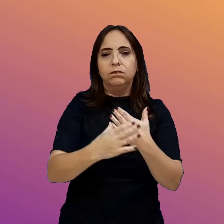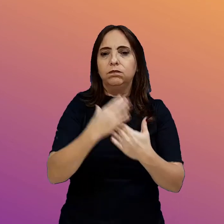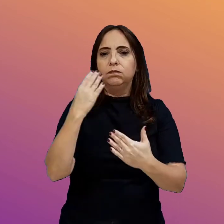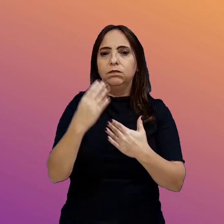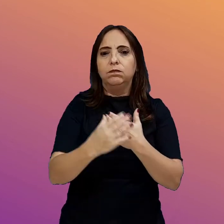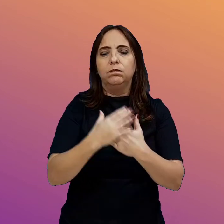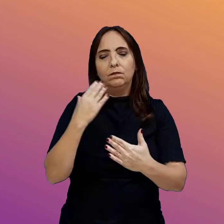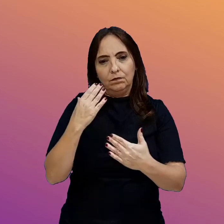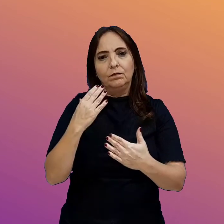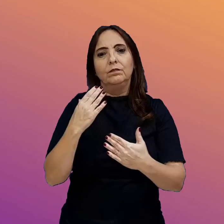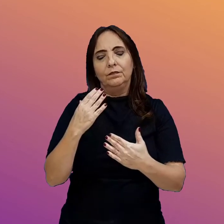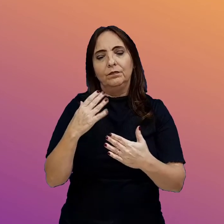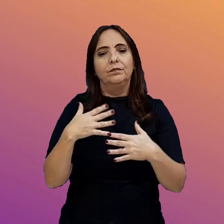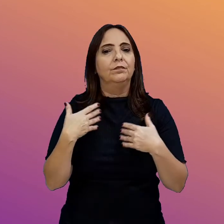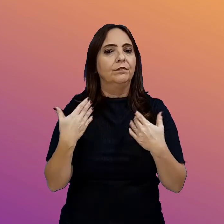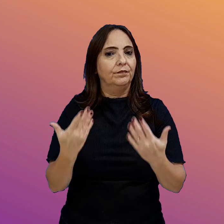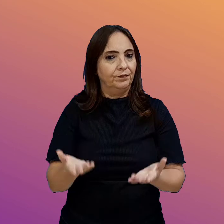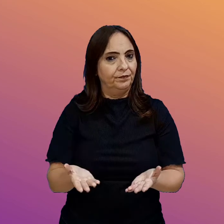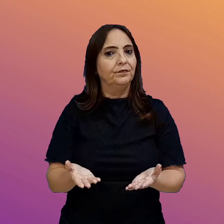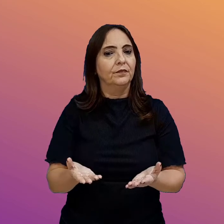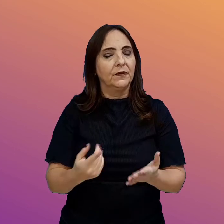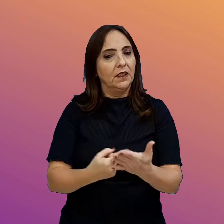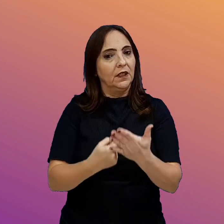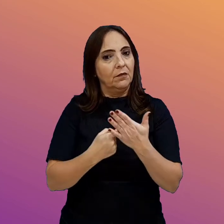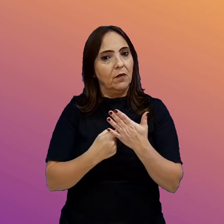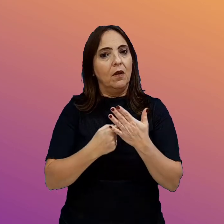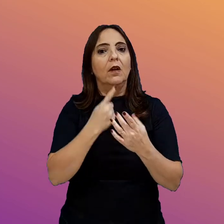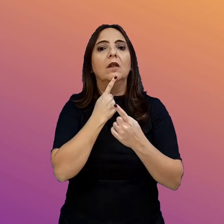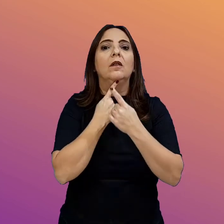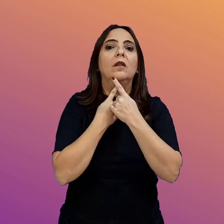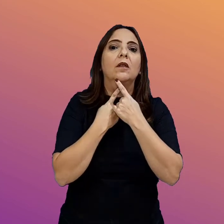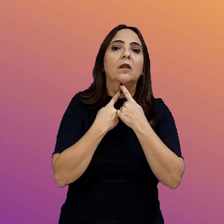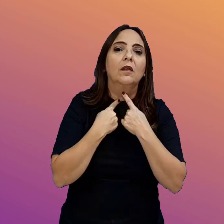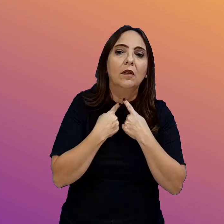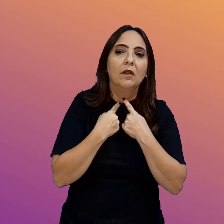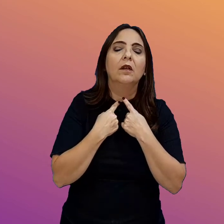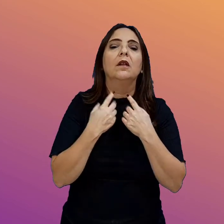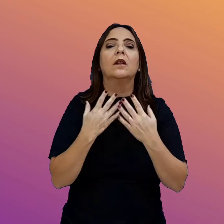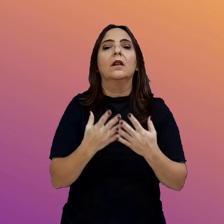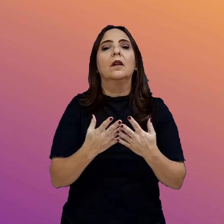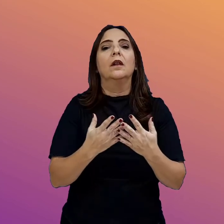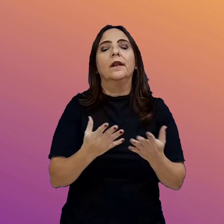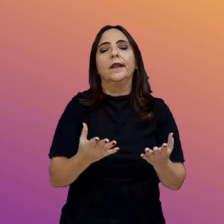que reforçam essa intencionalidade, né? Amarrar como sinal nos teus braços, prender